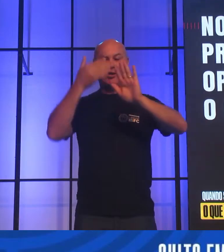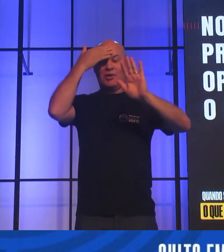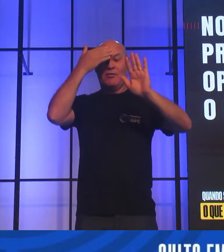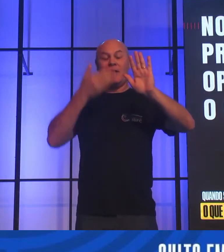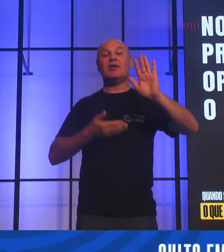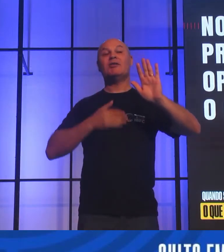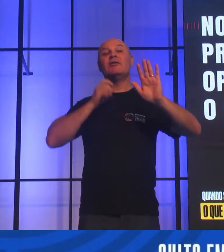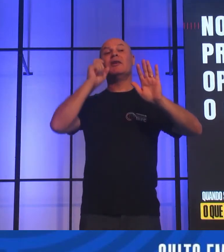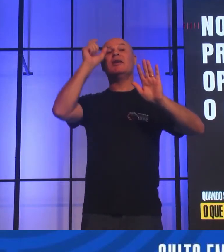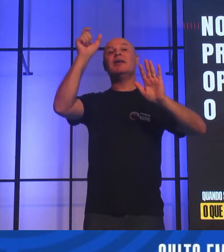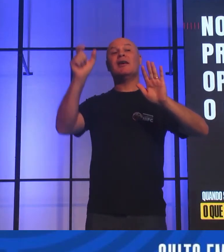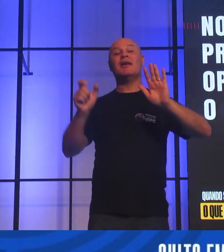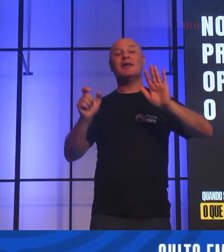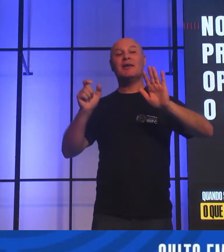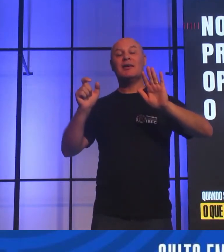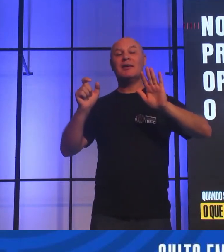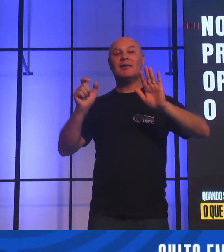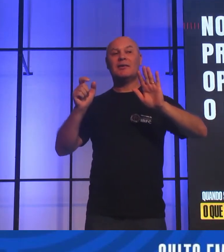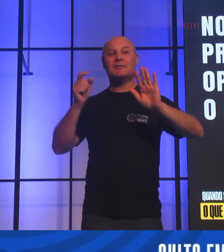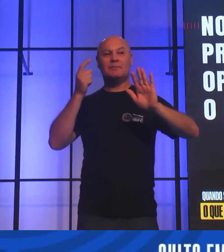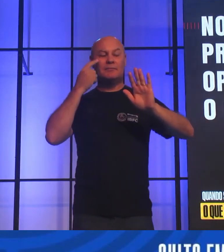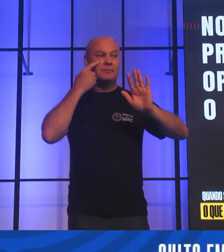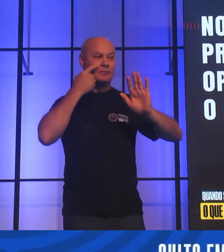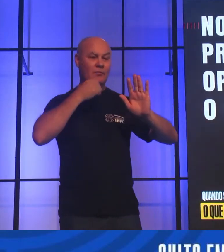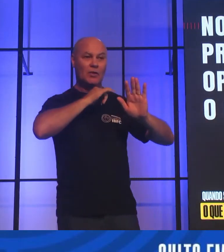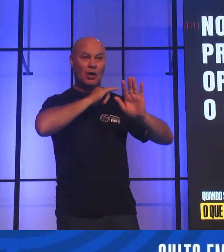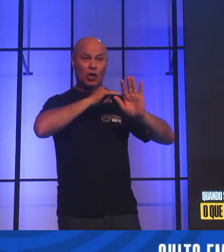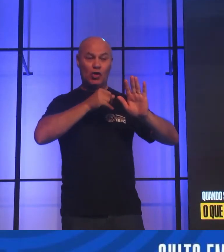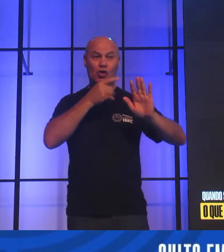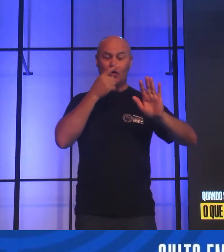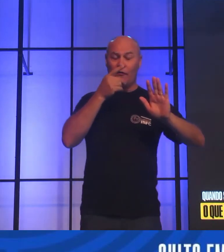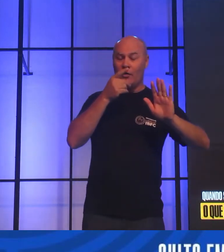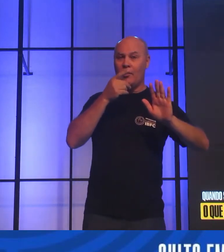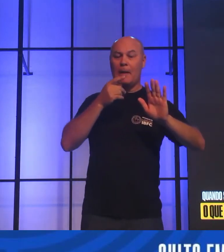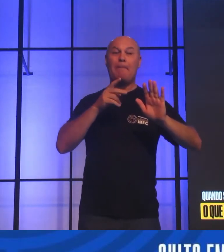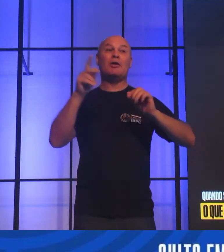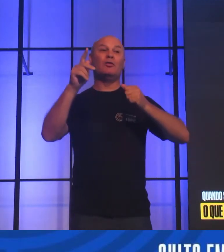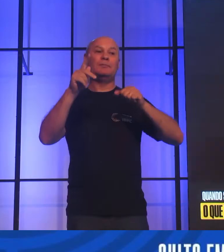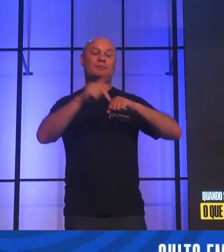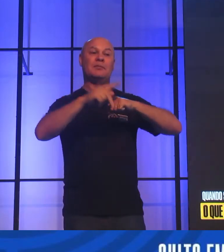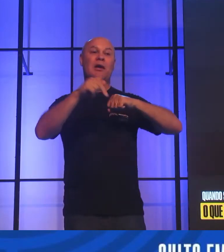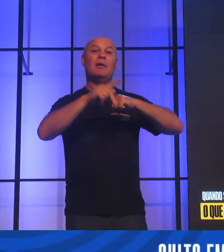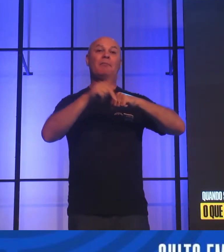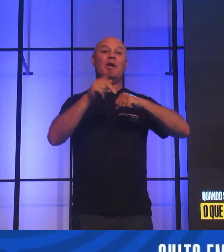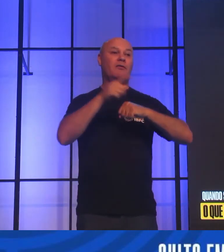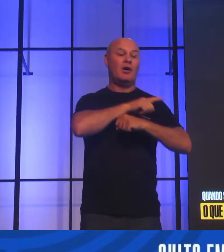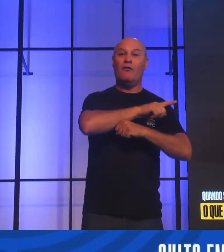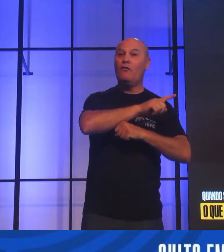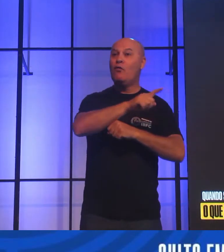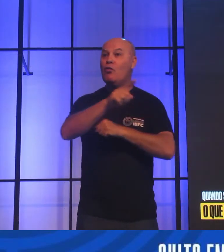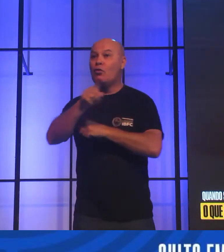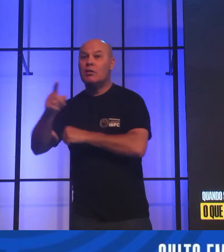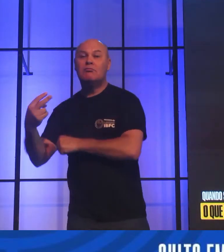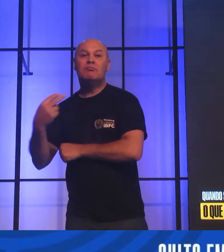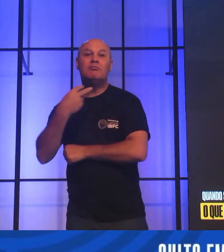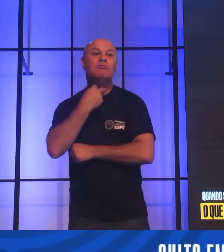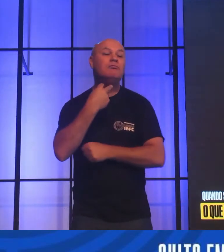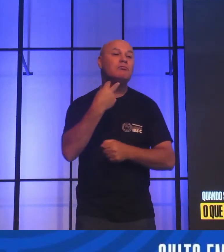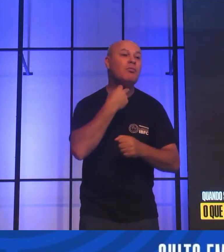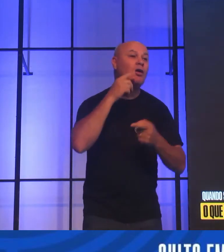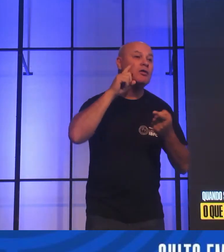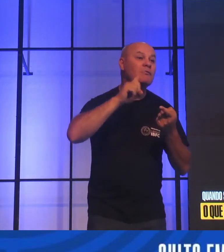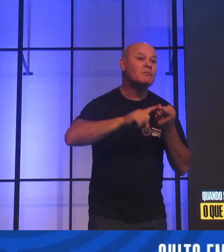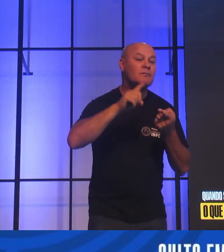diz. Não paguem na mesma moeda o mal que lhe fizeram. Não